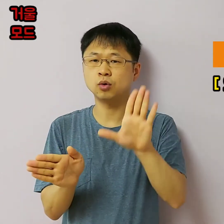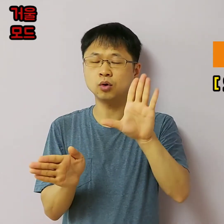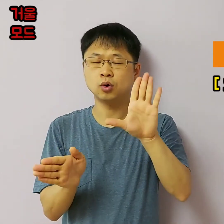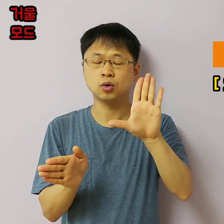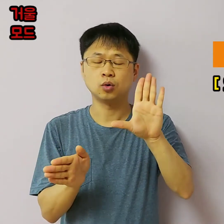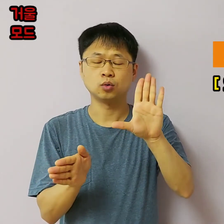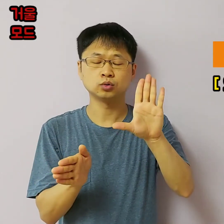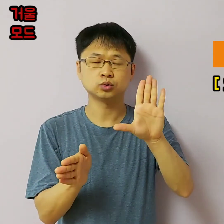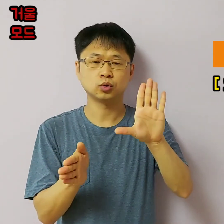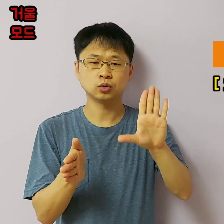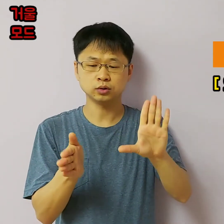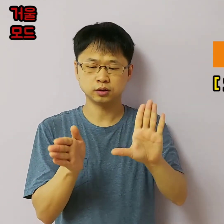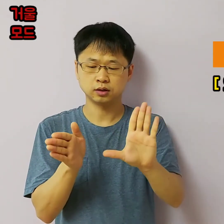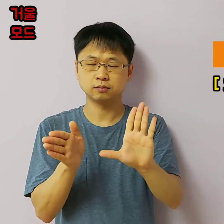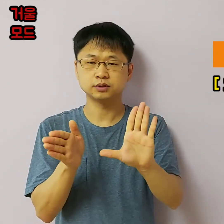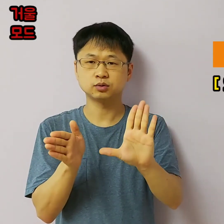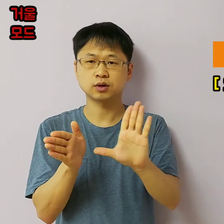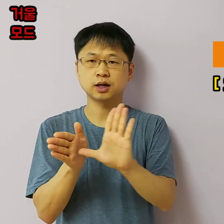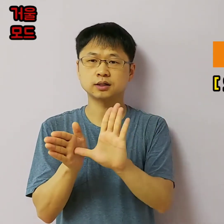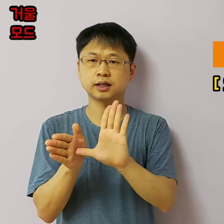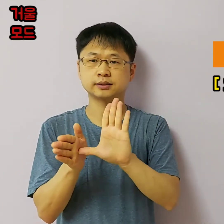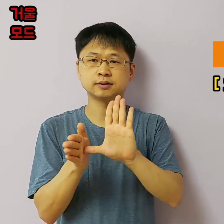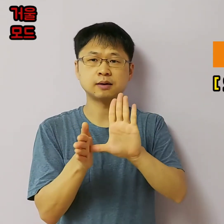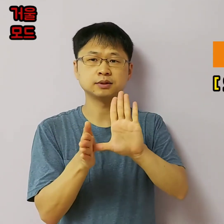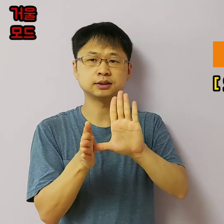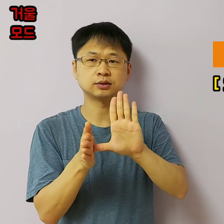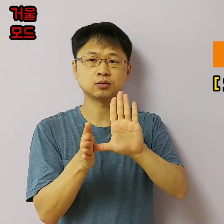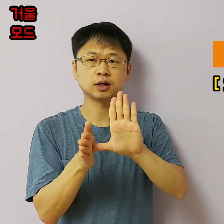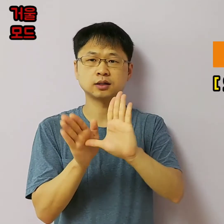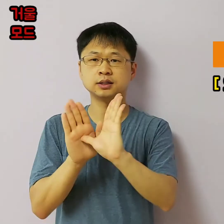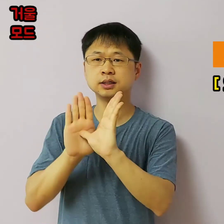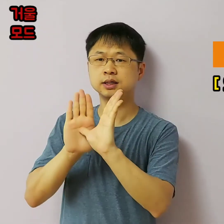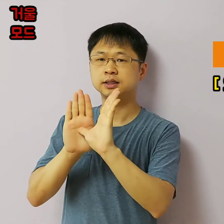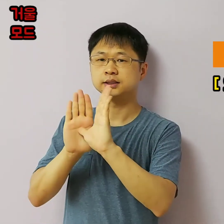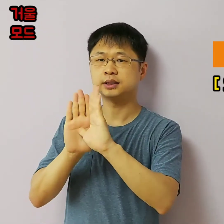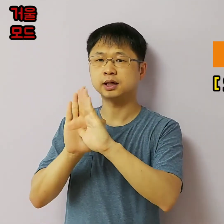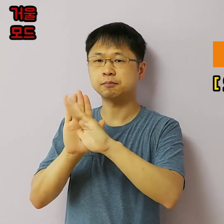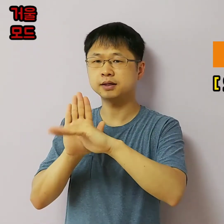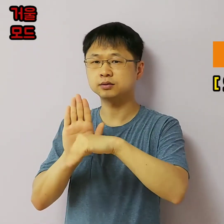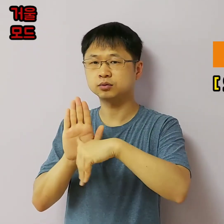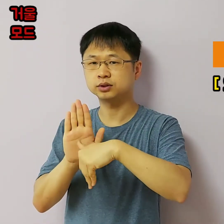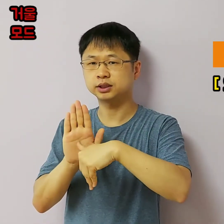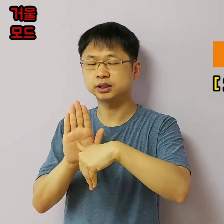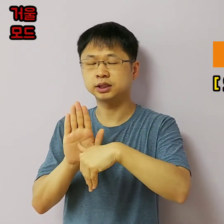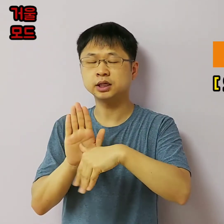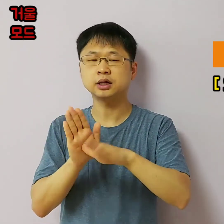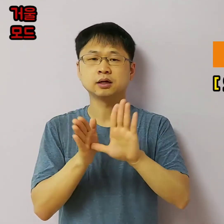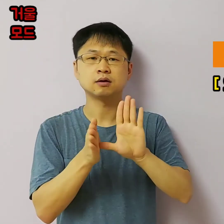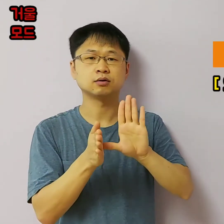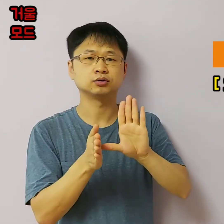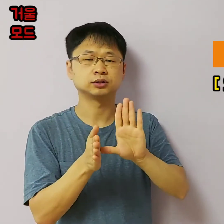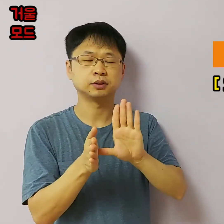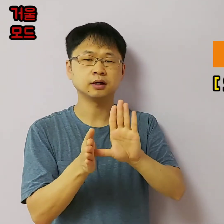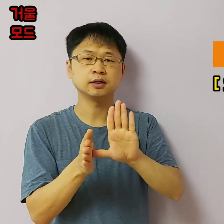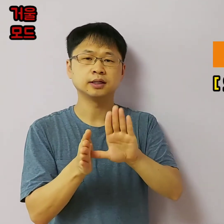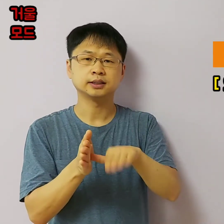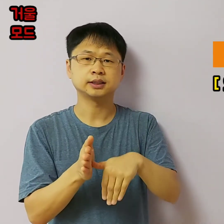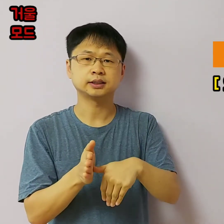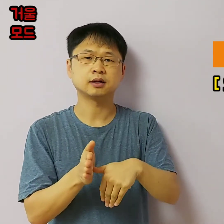세워주시고 오른손 엄지손가락을 대서 나머지 네 손가락을 시계바늘 돌듯이 꺾어주시면